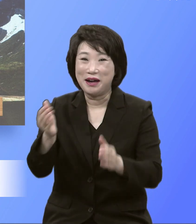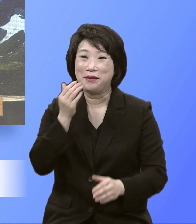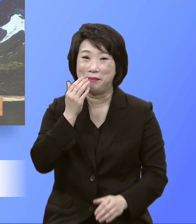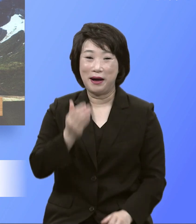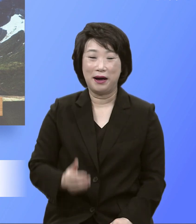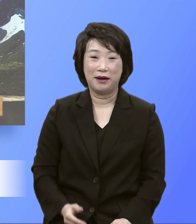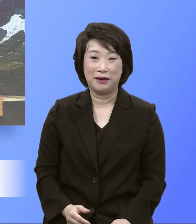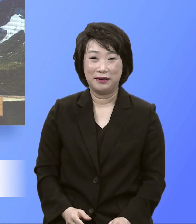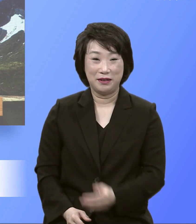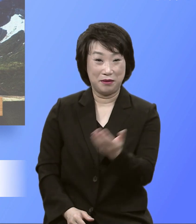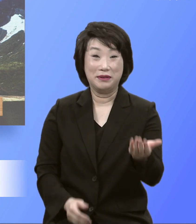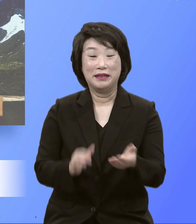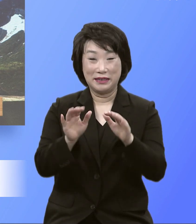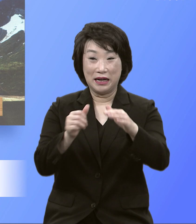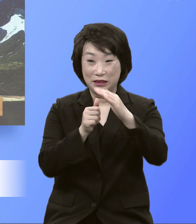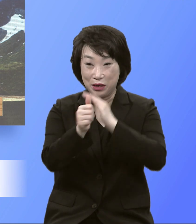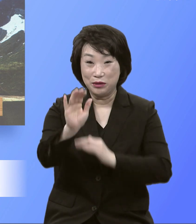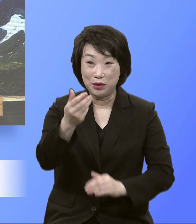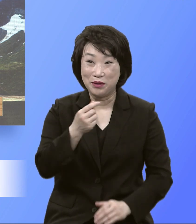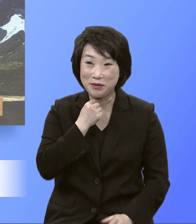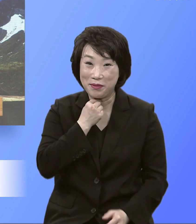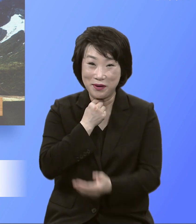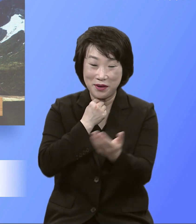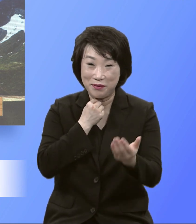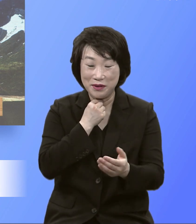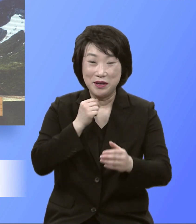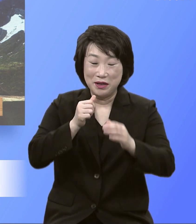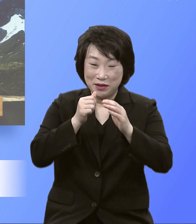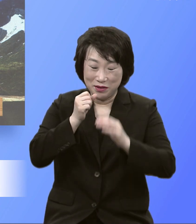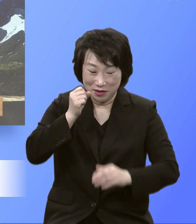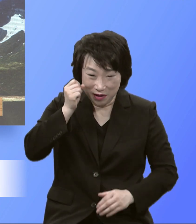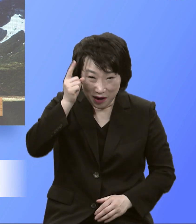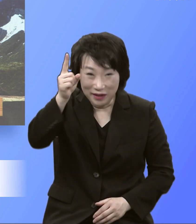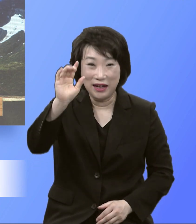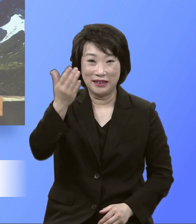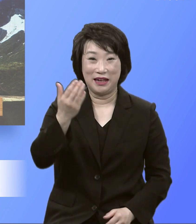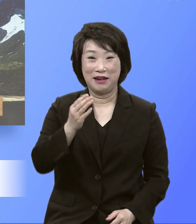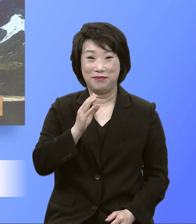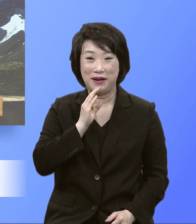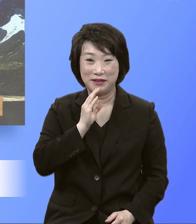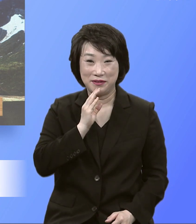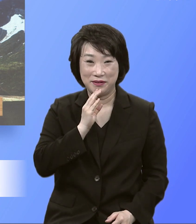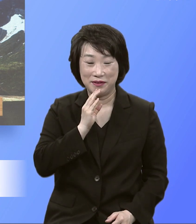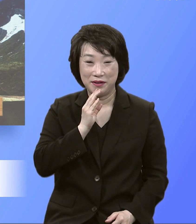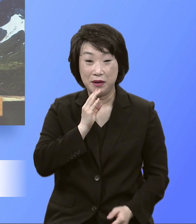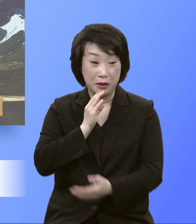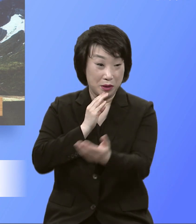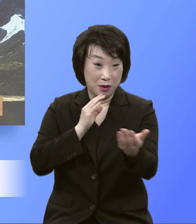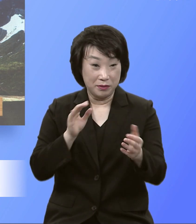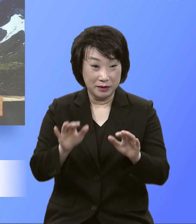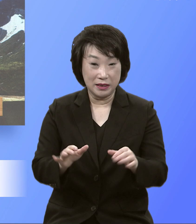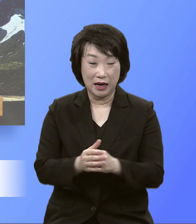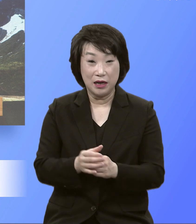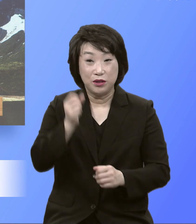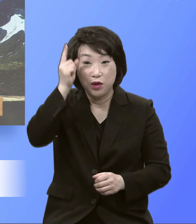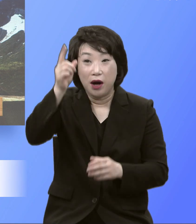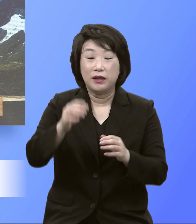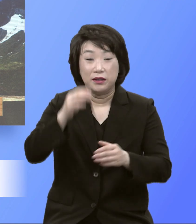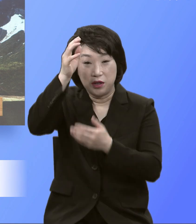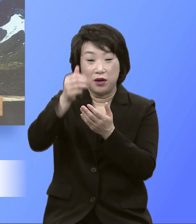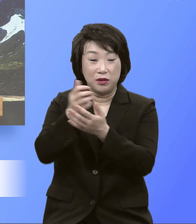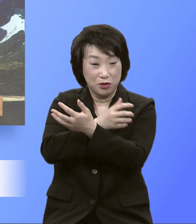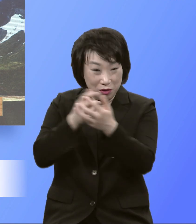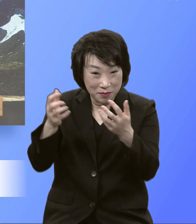예, 선수가 되기 위해서는 얼마나 뛰어난 사람이 되어야 합니까? 그러니까 여러분들이 뛰어난